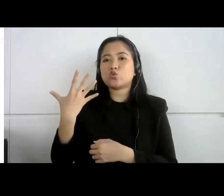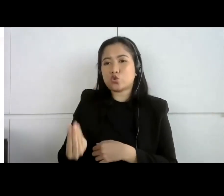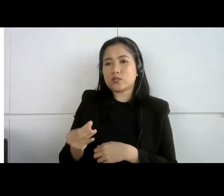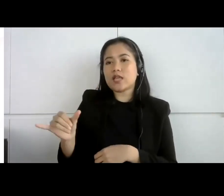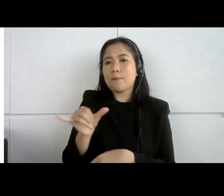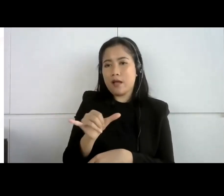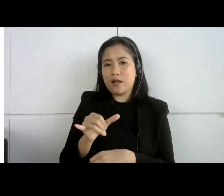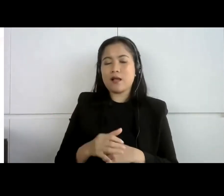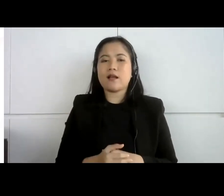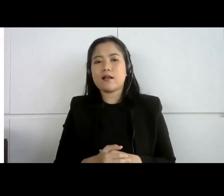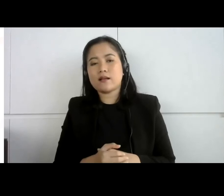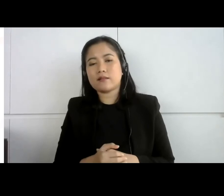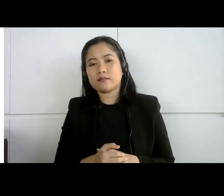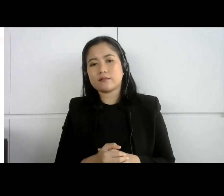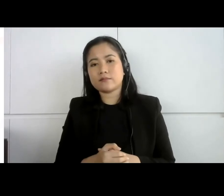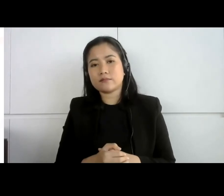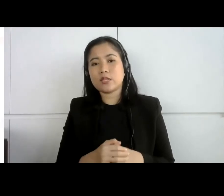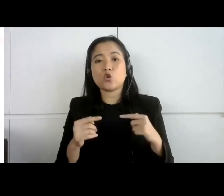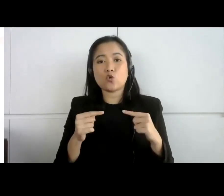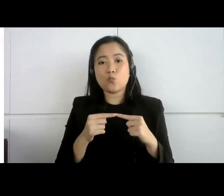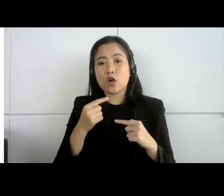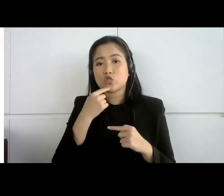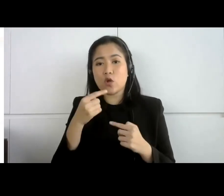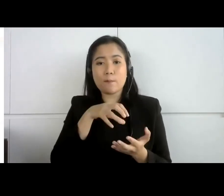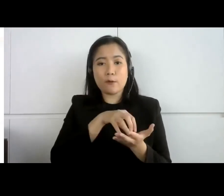Karena itu kaitan dengan pos baca ini,